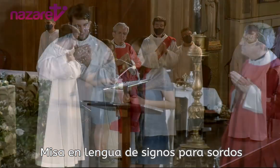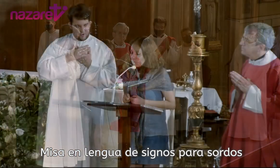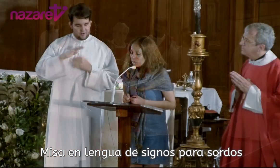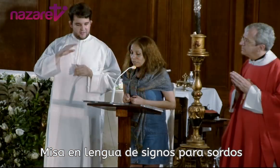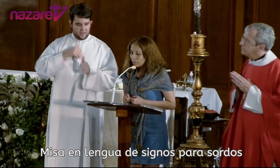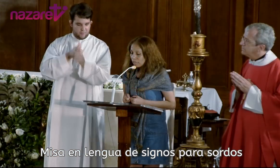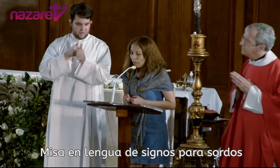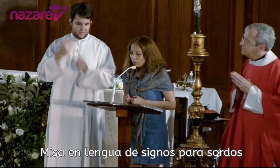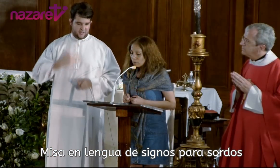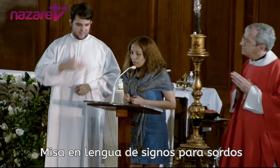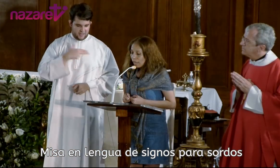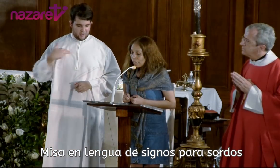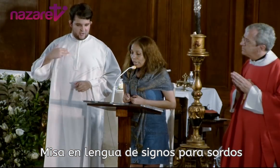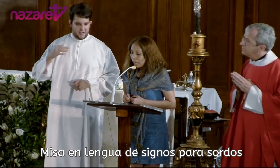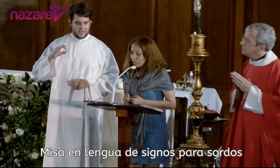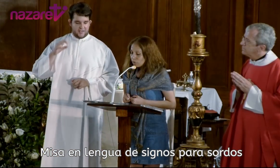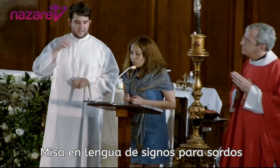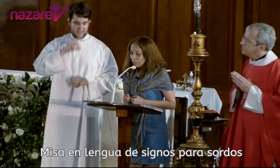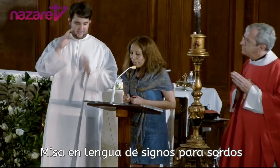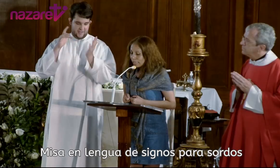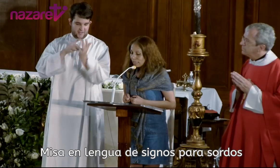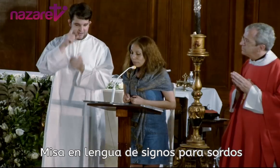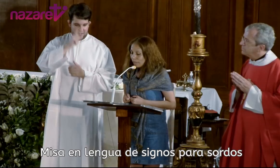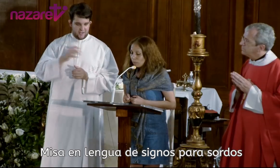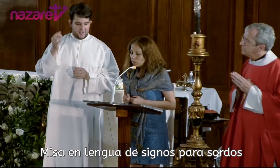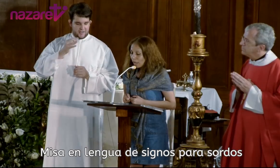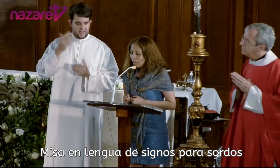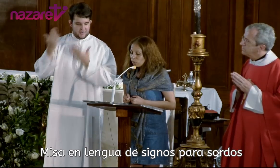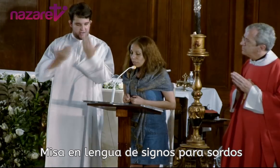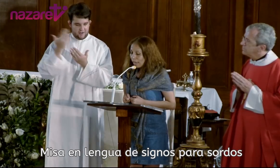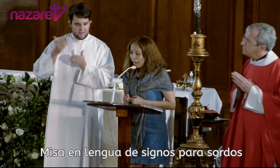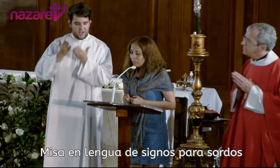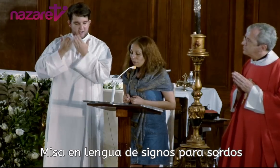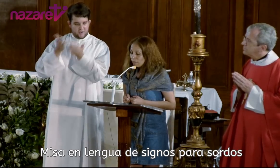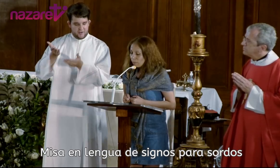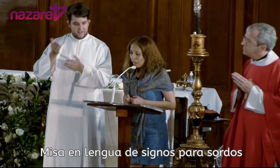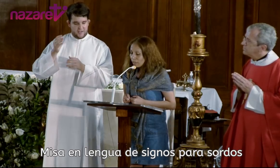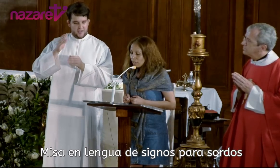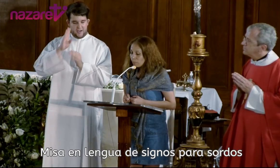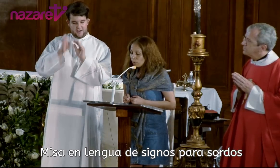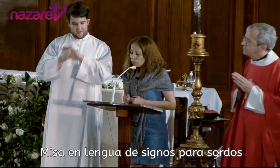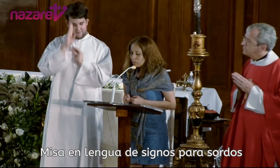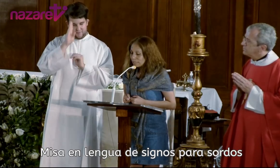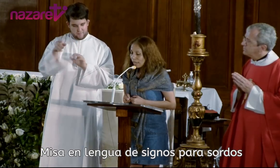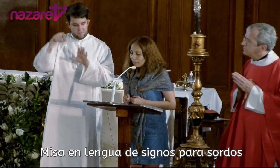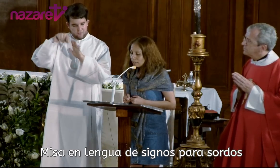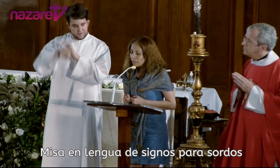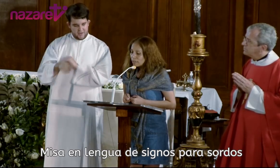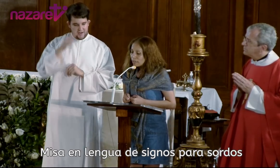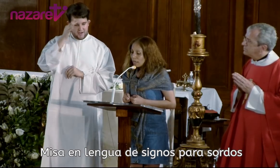apóstol Santiago, que el año que celebramos ayude a reafirmar y profundizar la